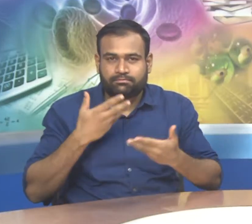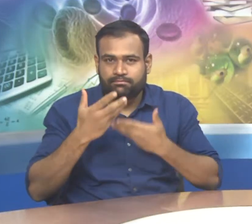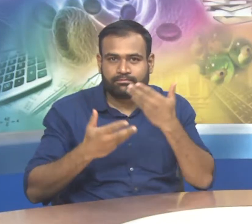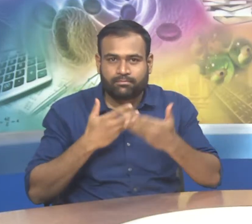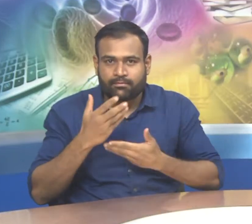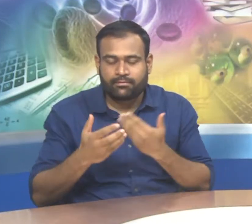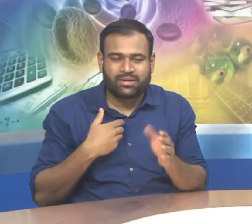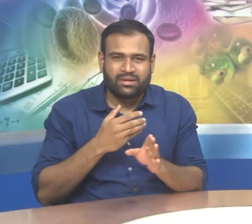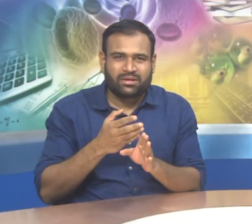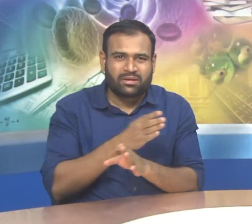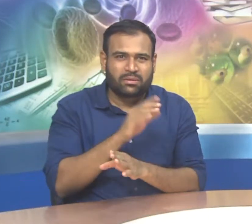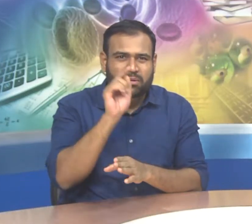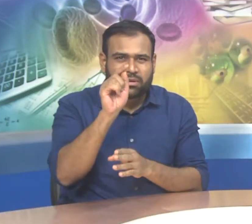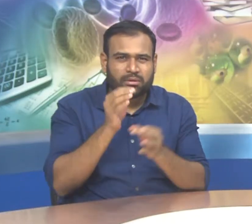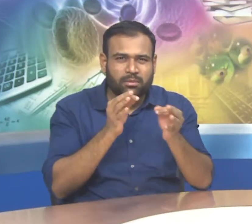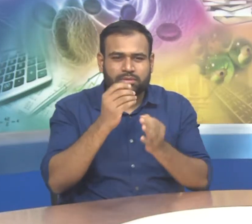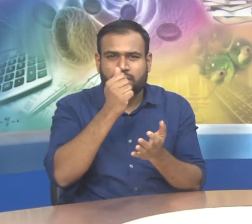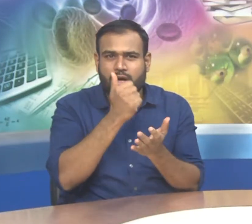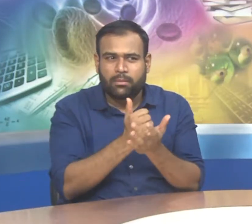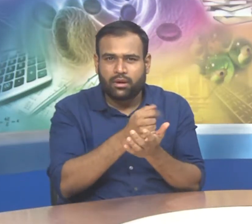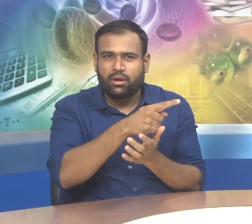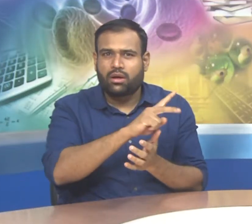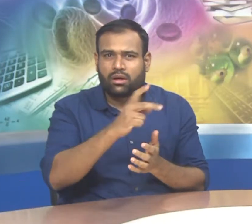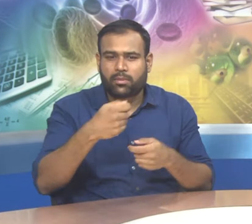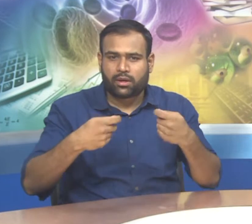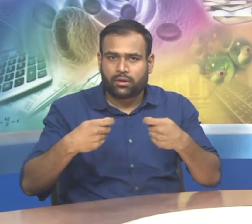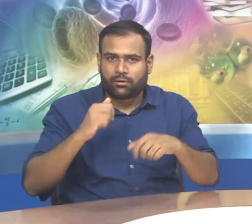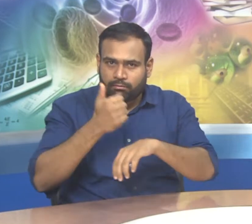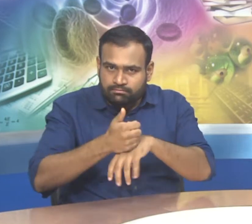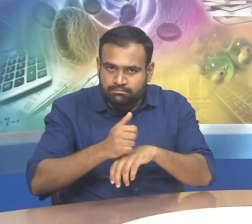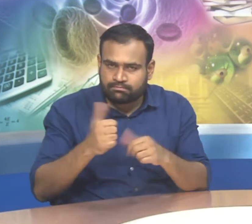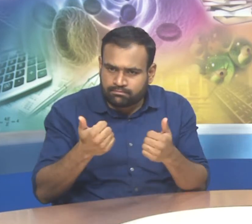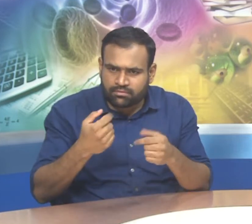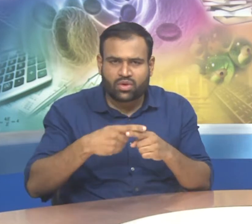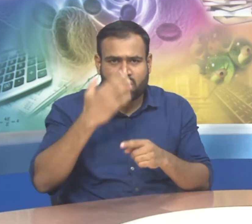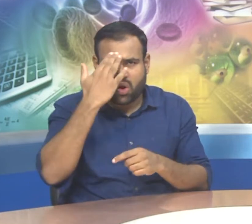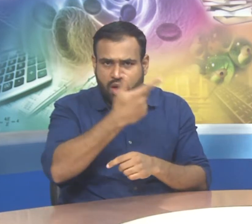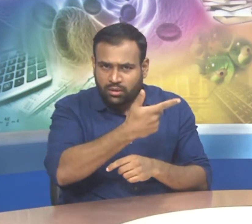Let us continue after the break. We were discussing the commercial banks